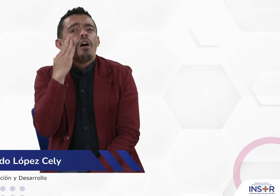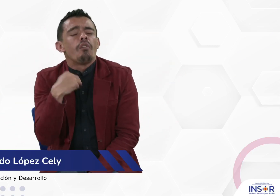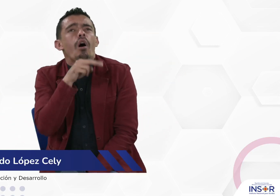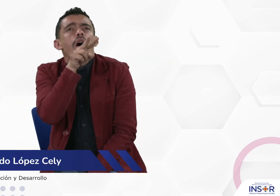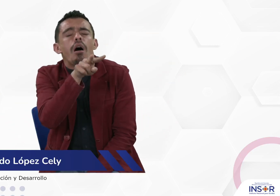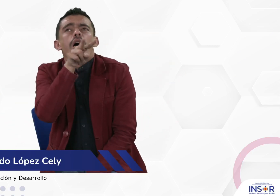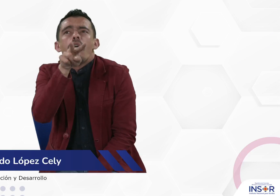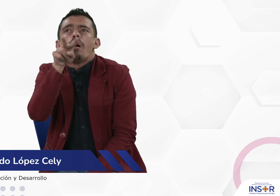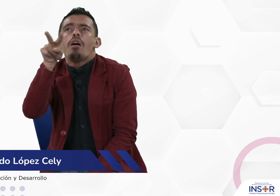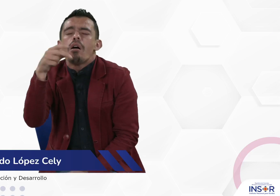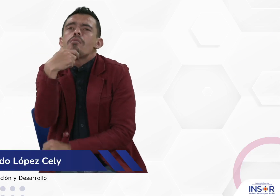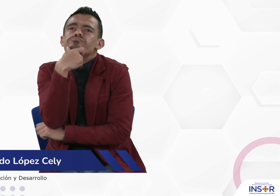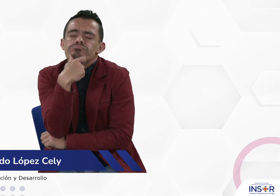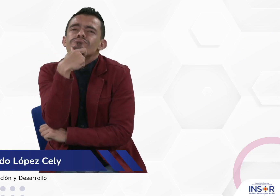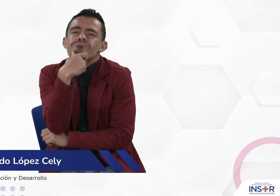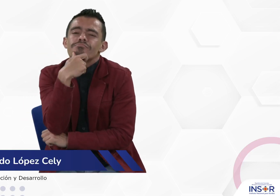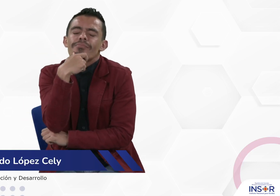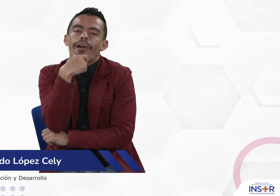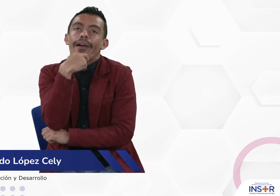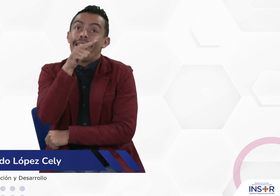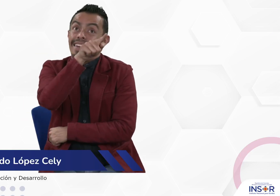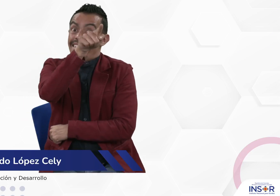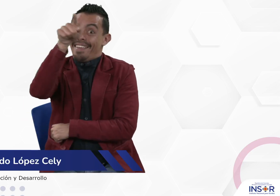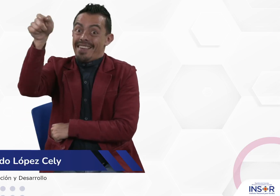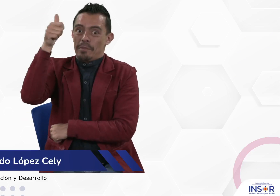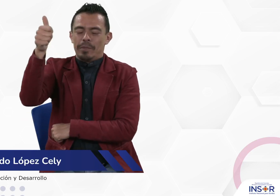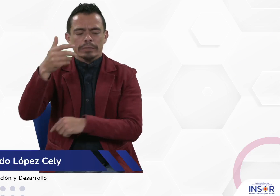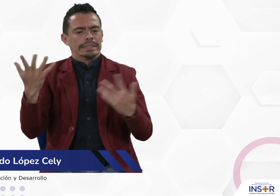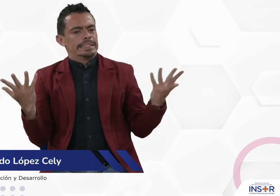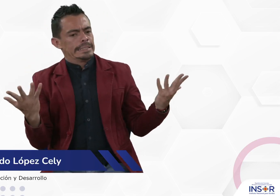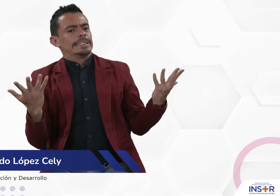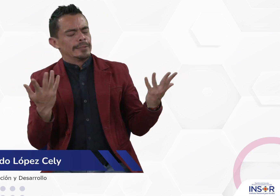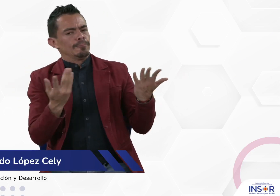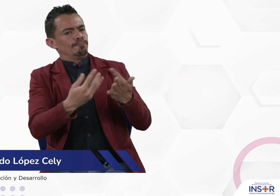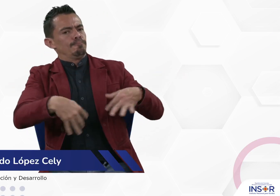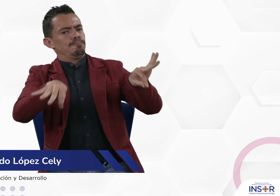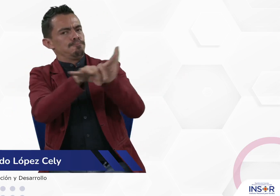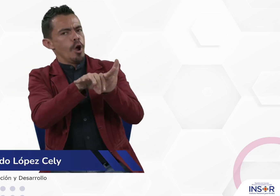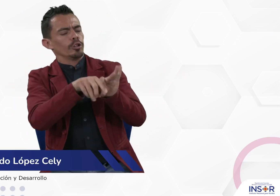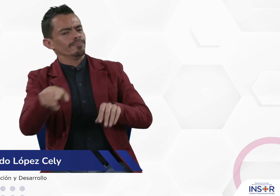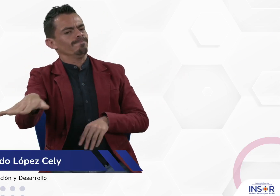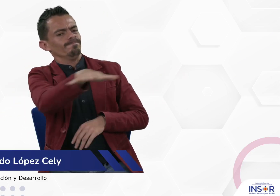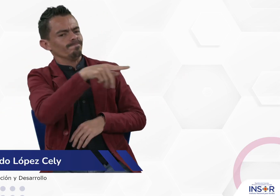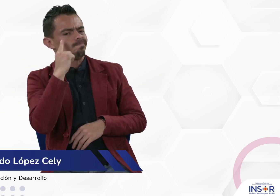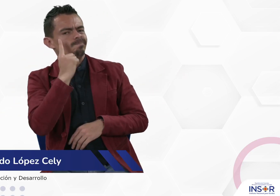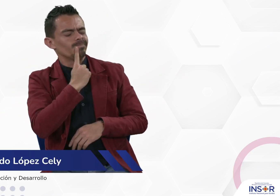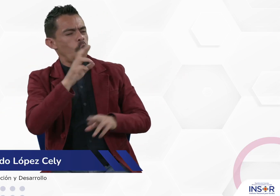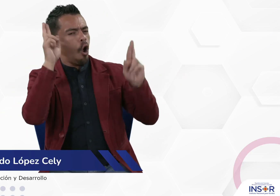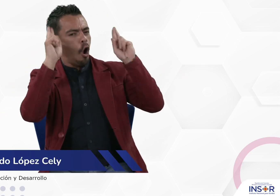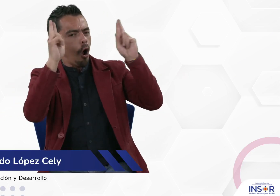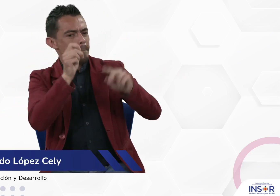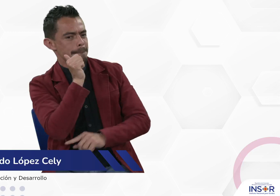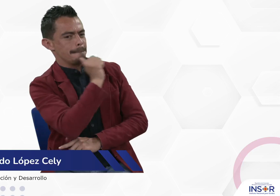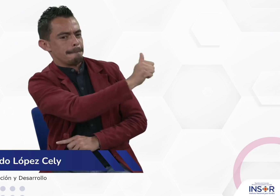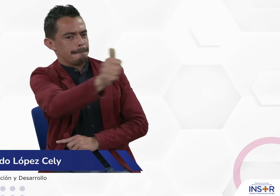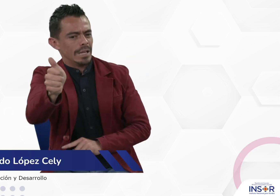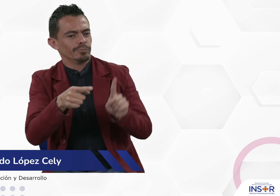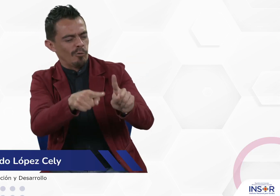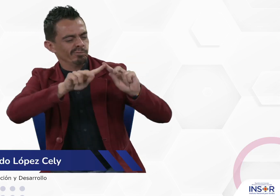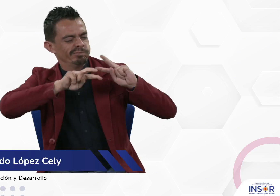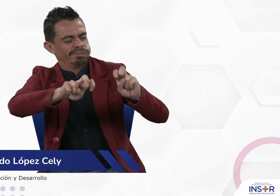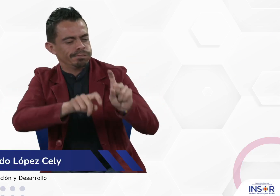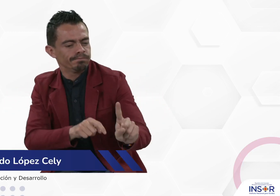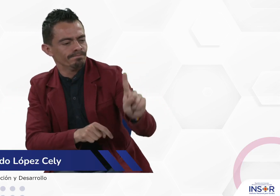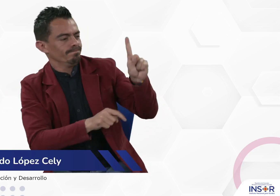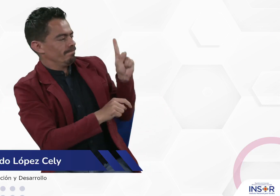educación, y verlos allí me hacía pensar eh, en que